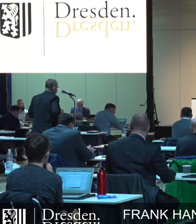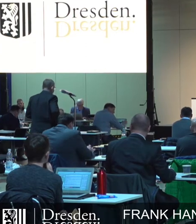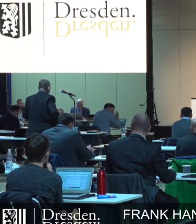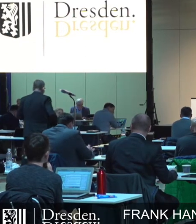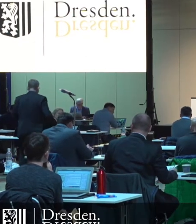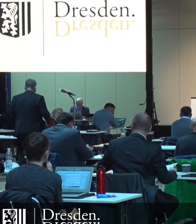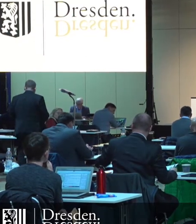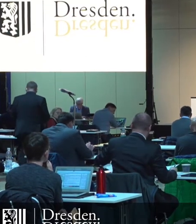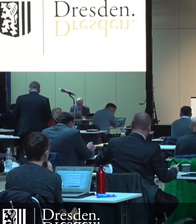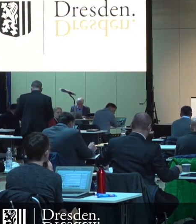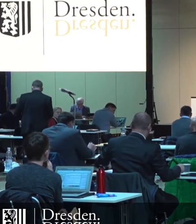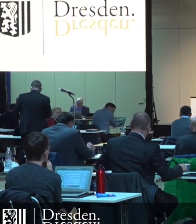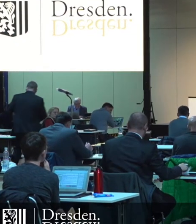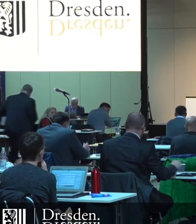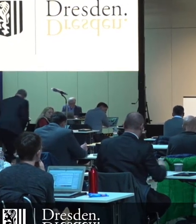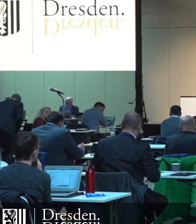Dank.